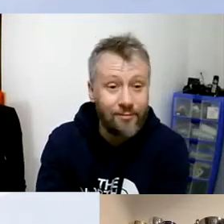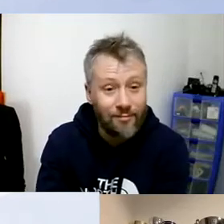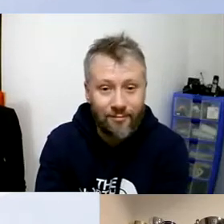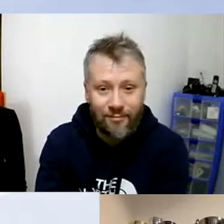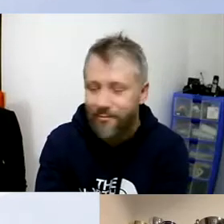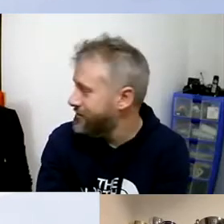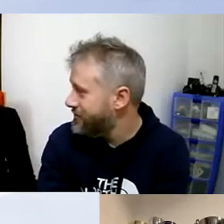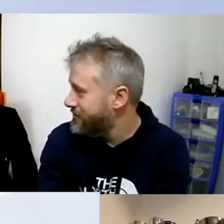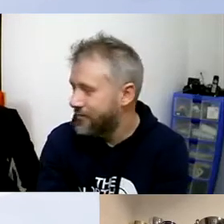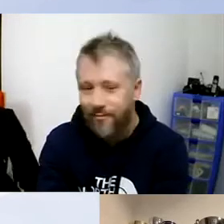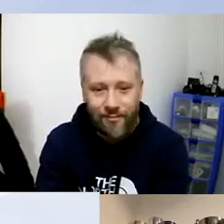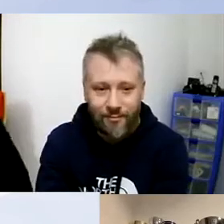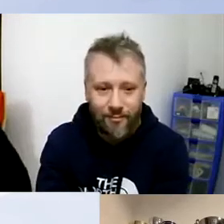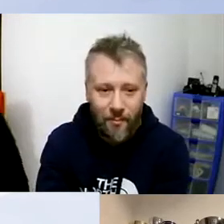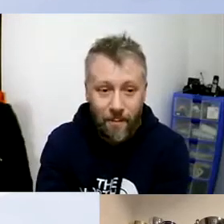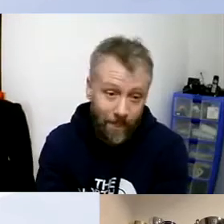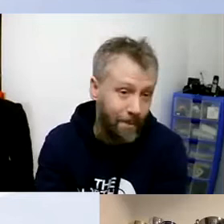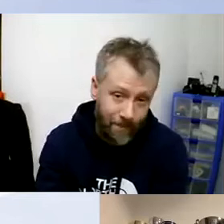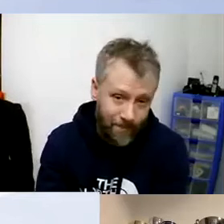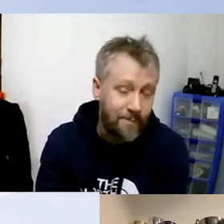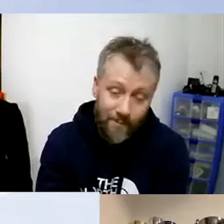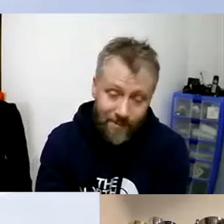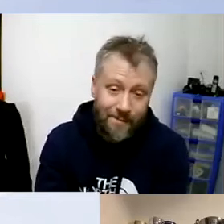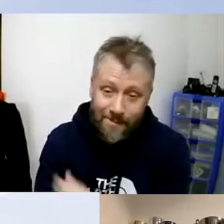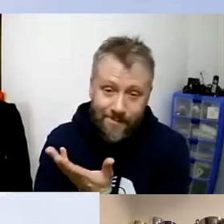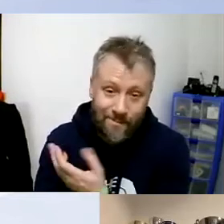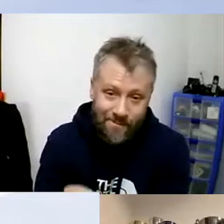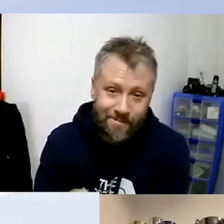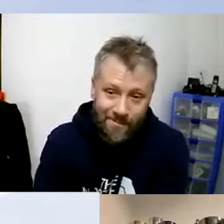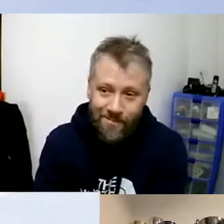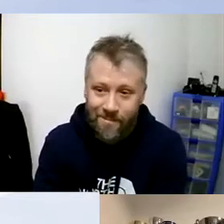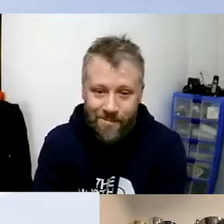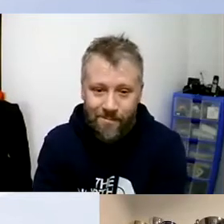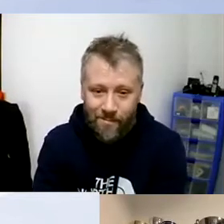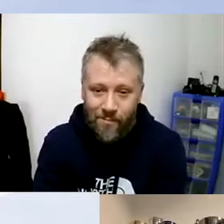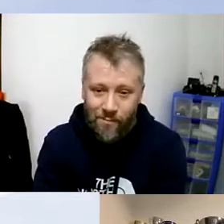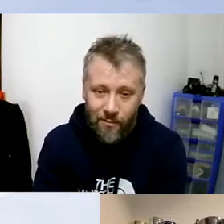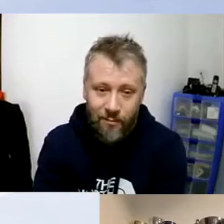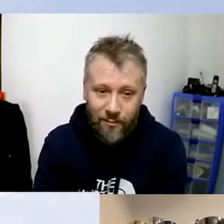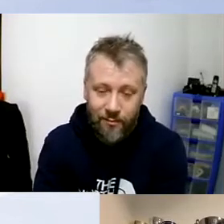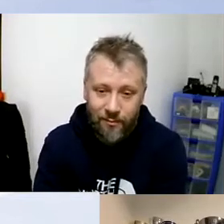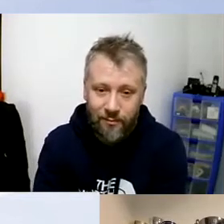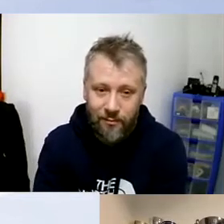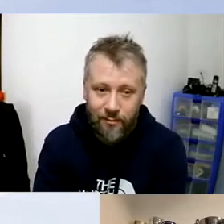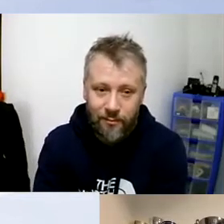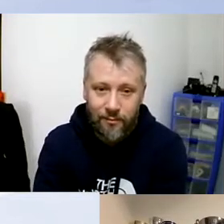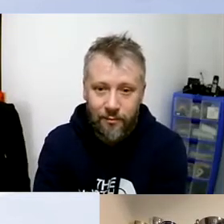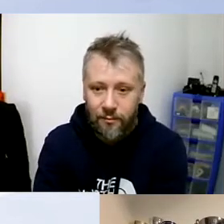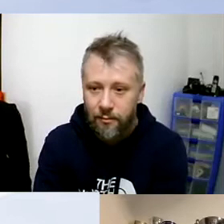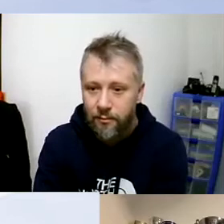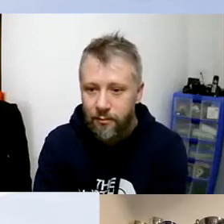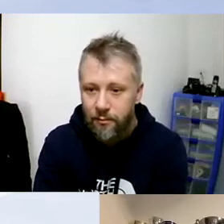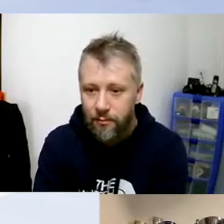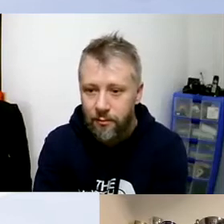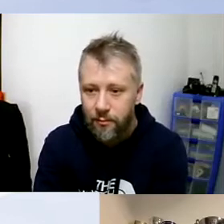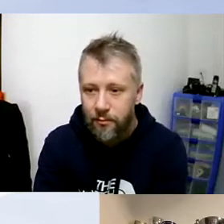bellissimo, perché è vero, la diversità dipende da chi la guarda, no? Quindi è bellissimo. Ah, sì. È bellissimo. Mary, Lori, scusa, mi